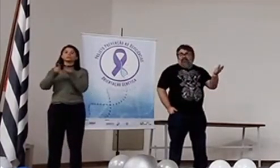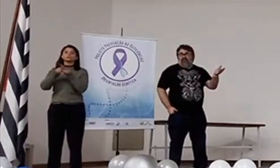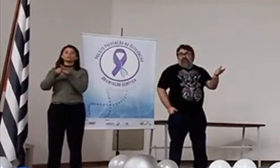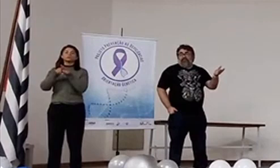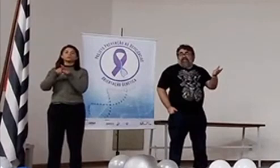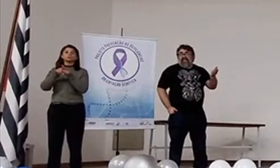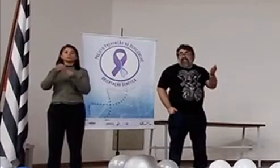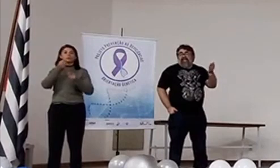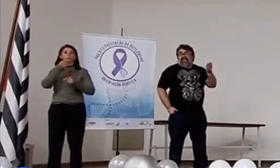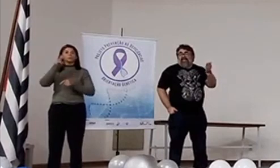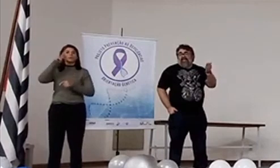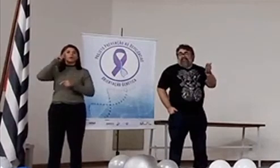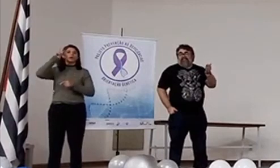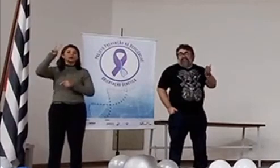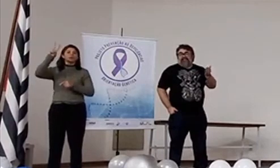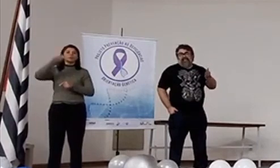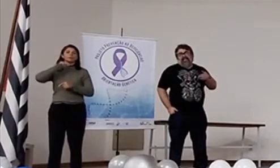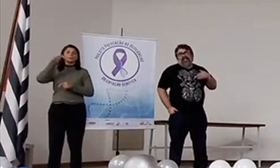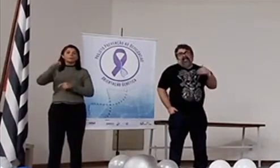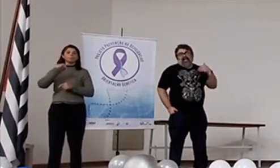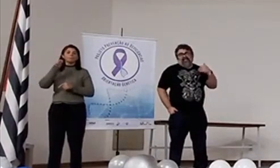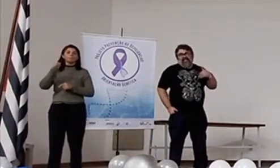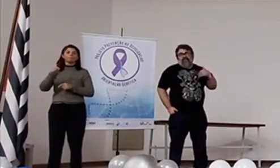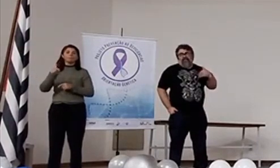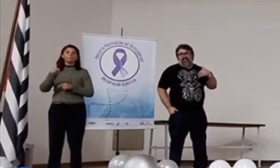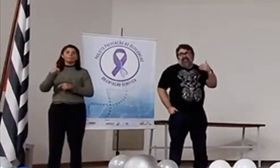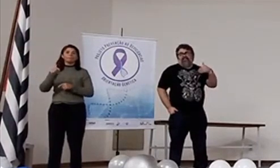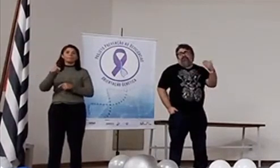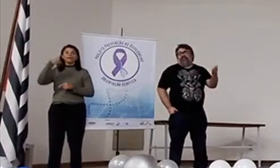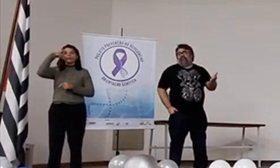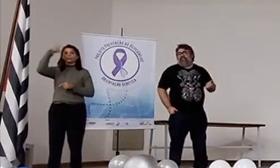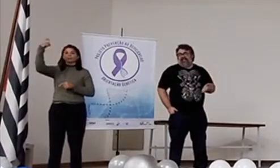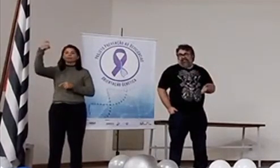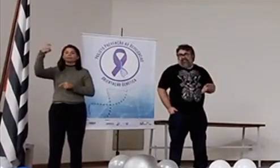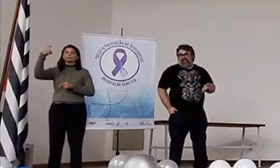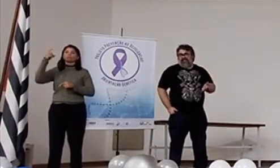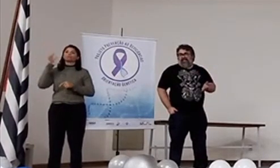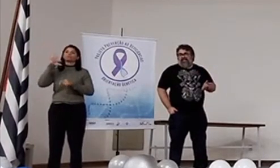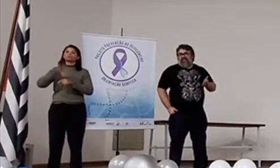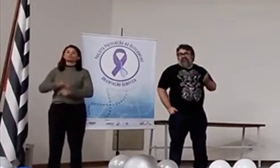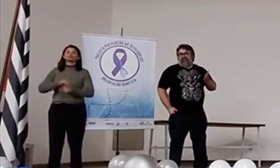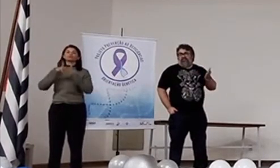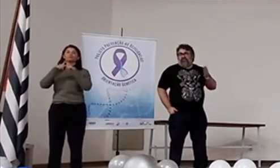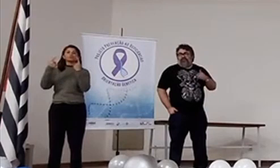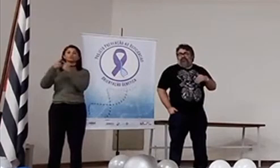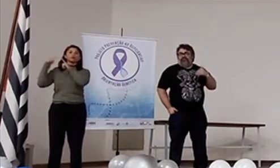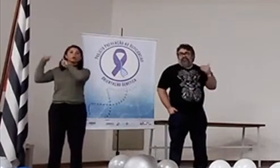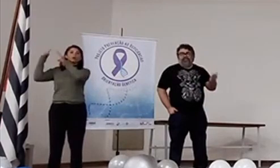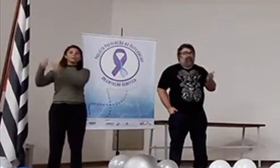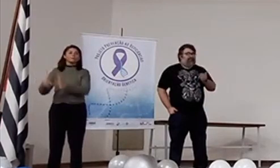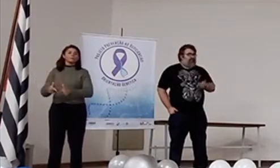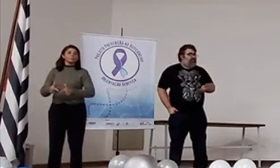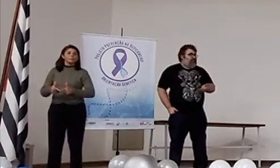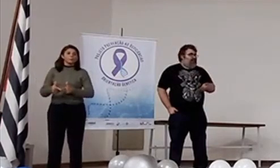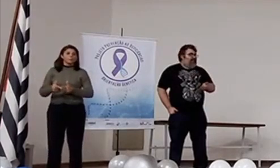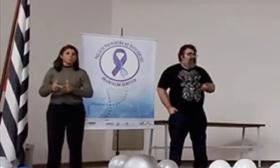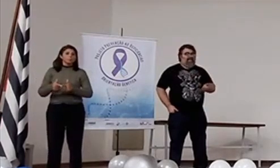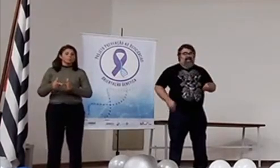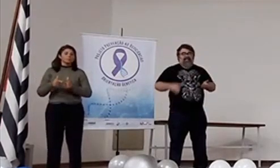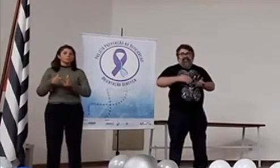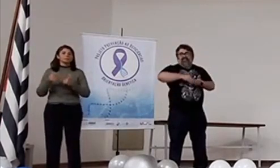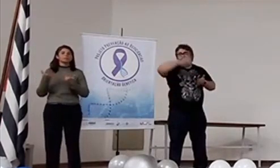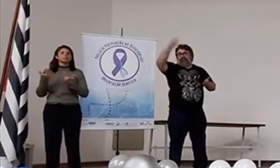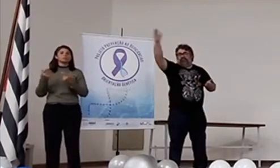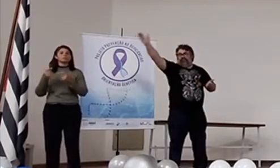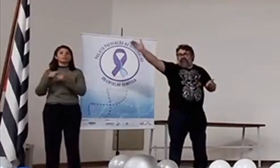É bom lembrar uma coisa, a ideia realmente é de doença genética, né? Então, se sua doença for genética, mas não for rara,